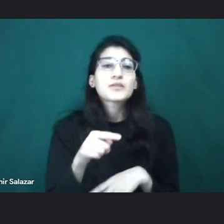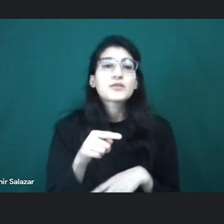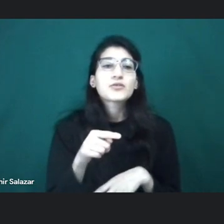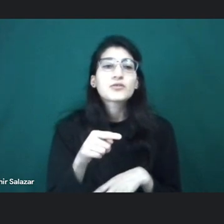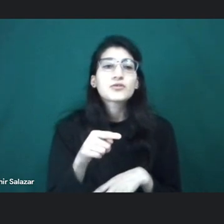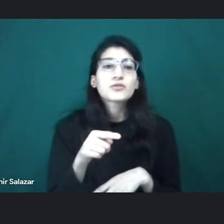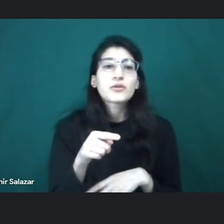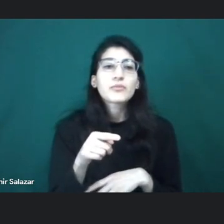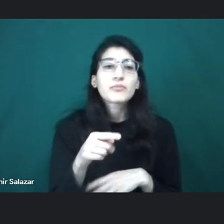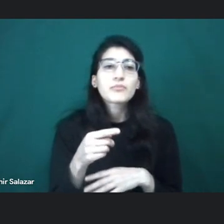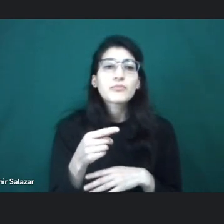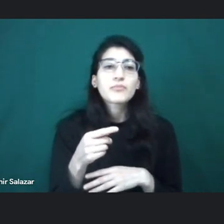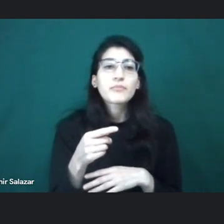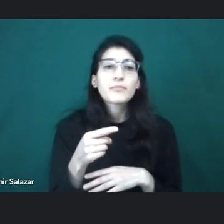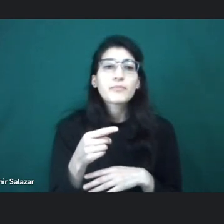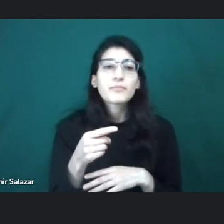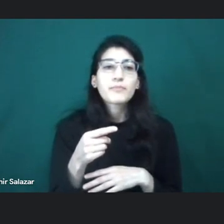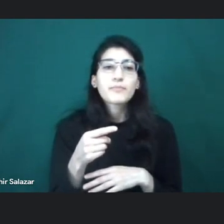Claro.